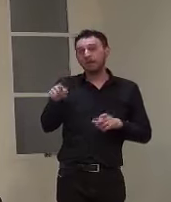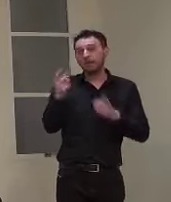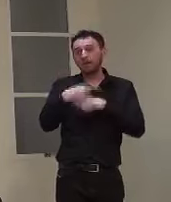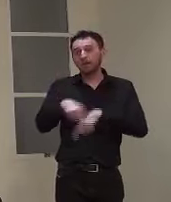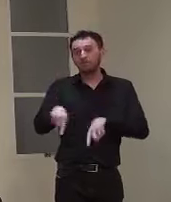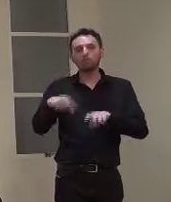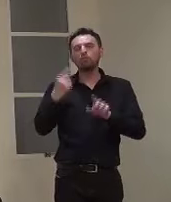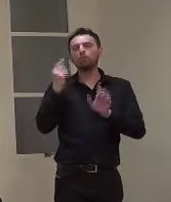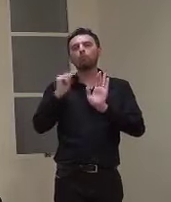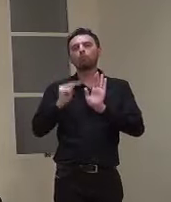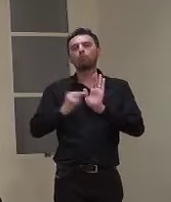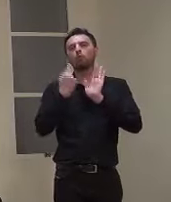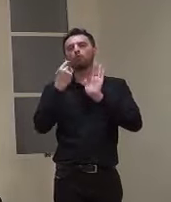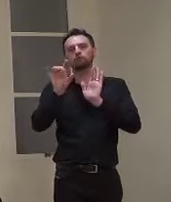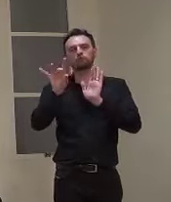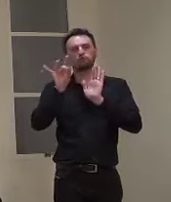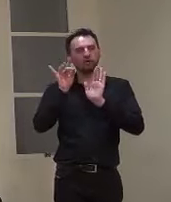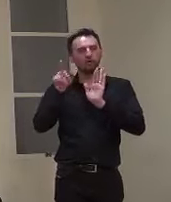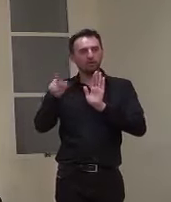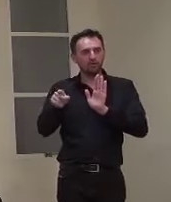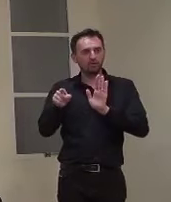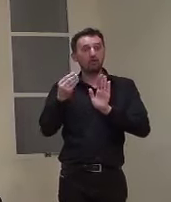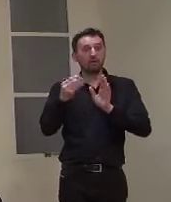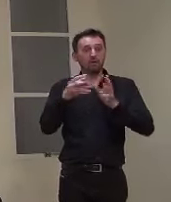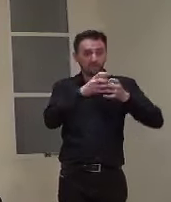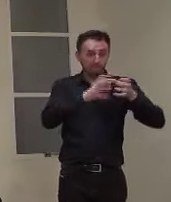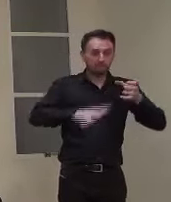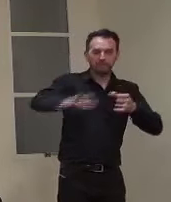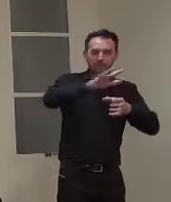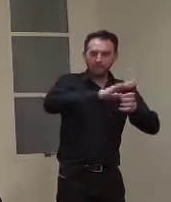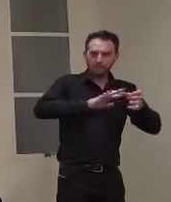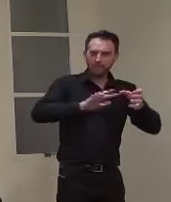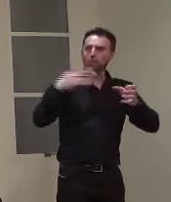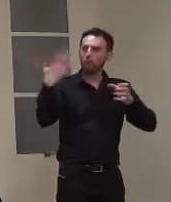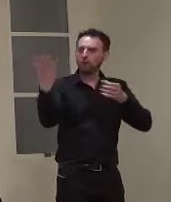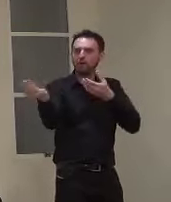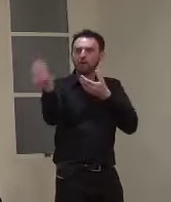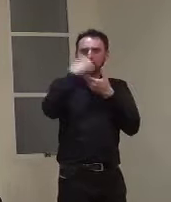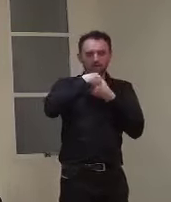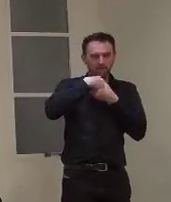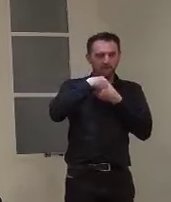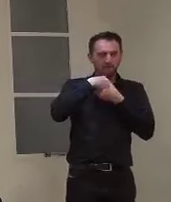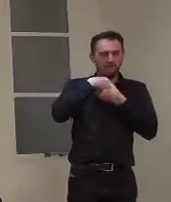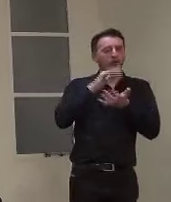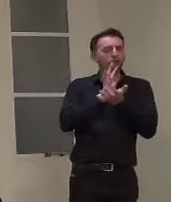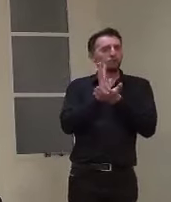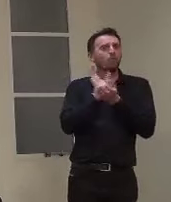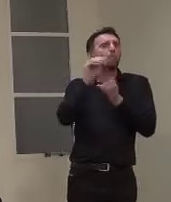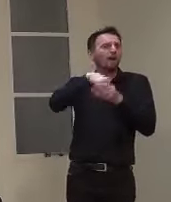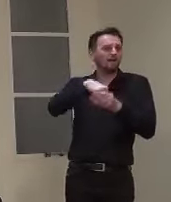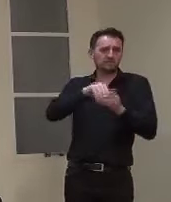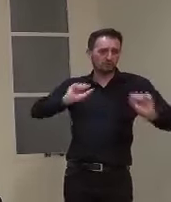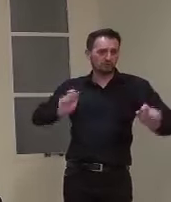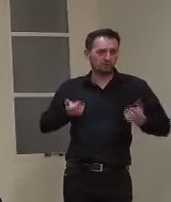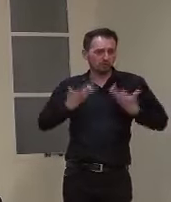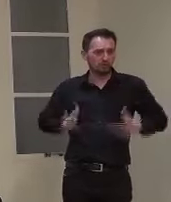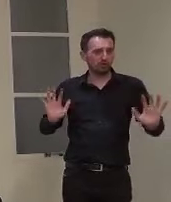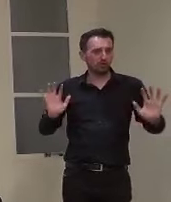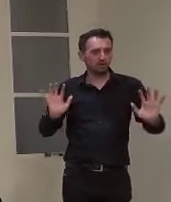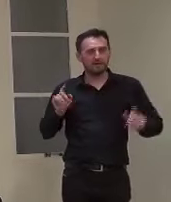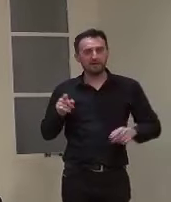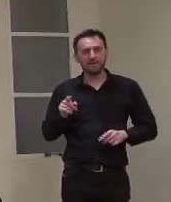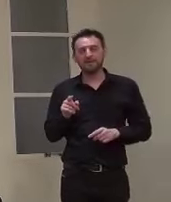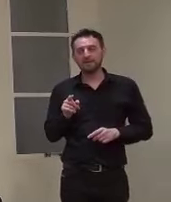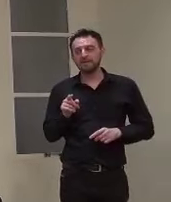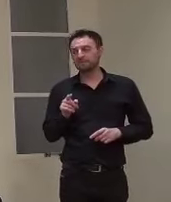excepción bien para el colectivo se puede convertir en un más en un blues y y